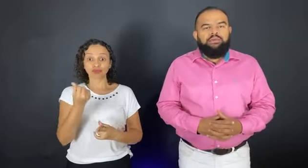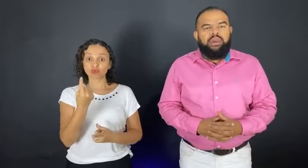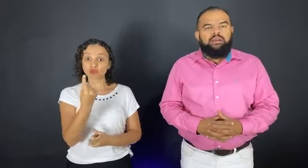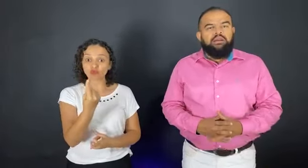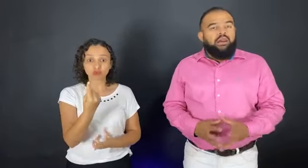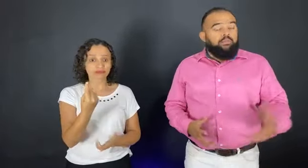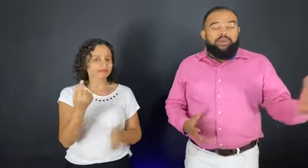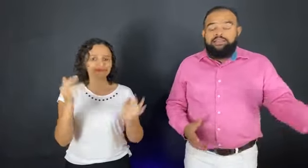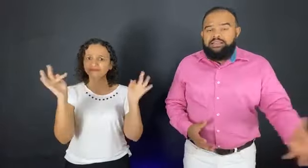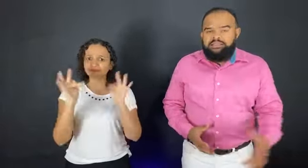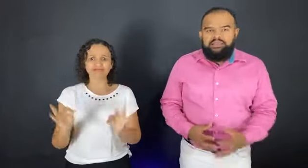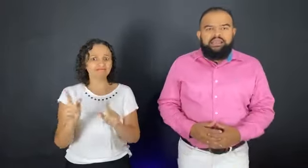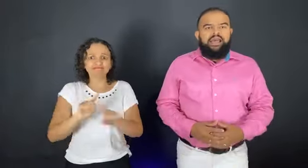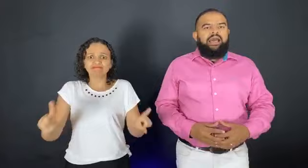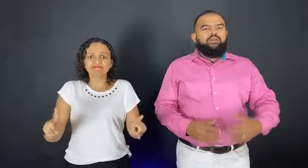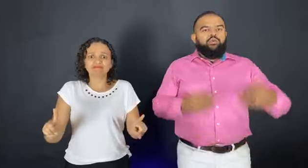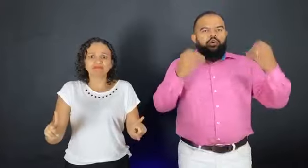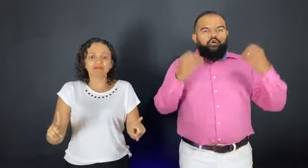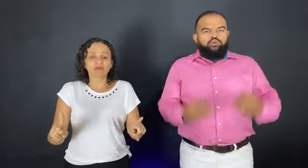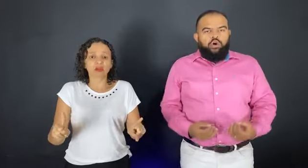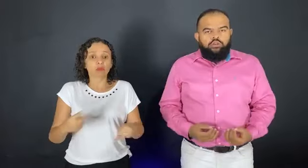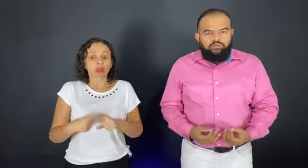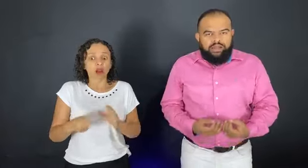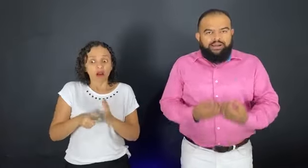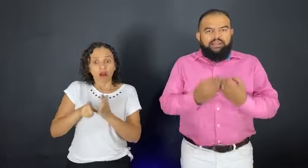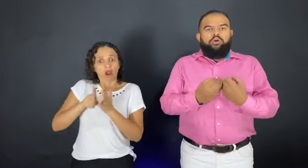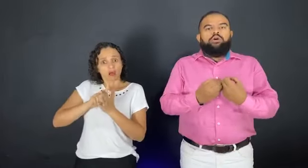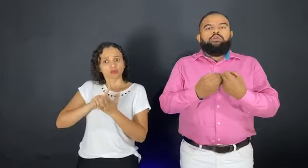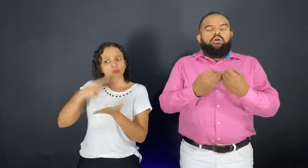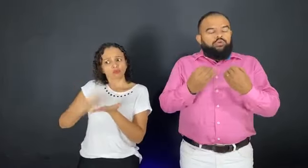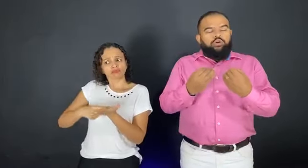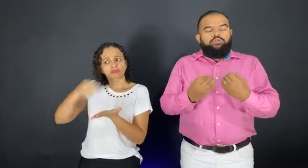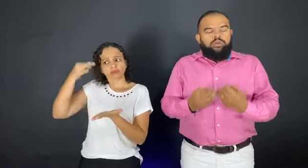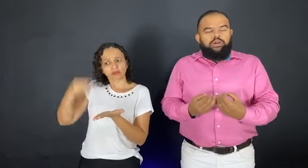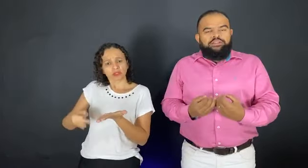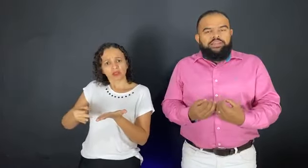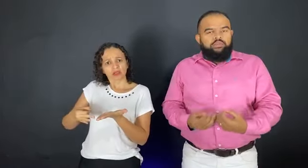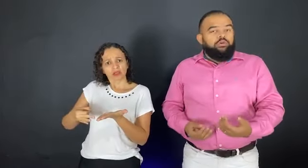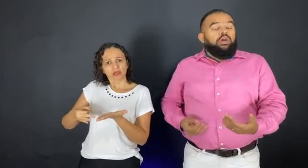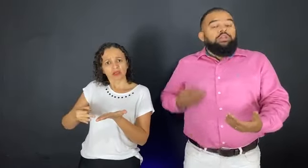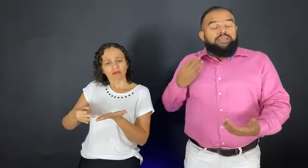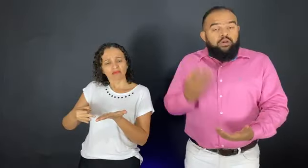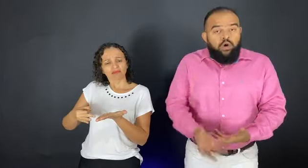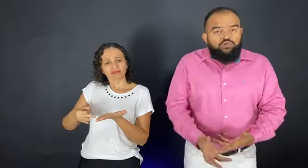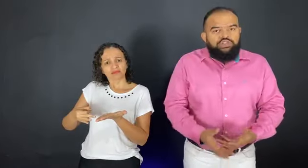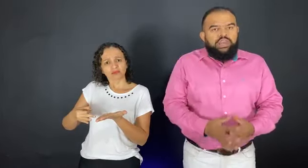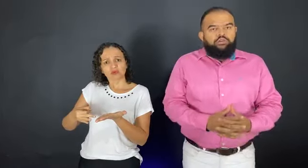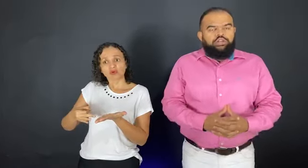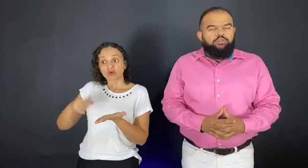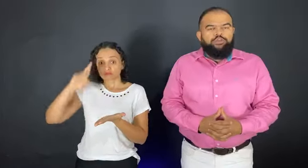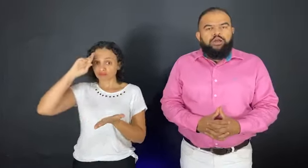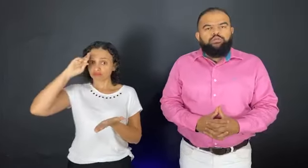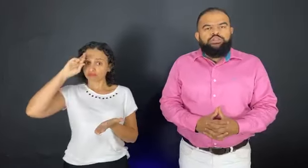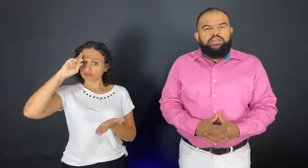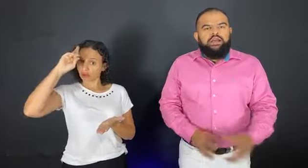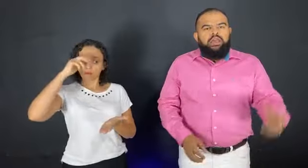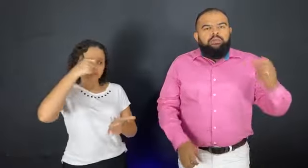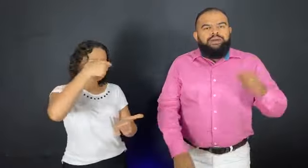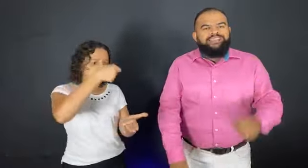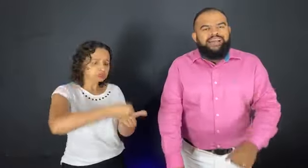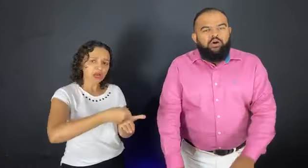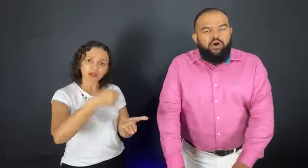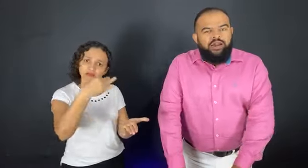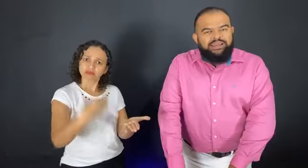que receber, porque eles aceitaram, o dono trabalhou, o dono, melhor dizendo, entregou o dinheiro já no final do